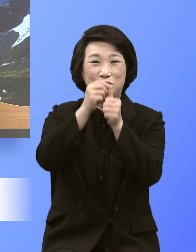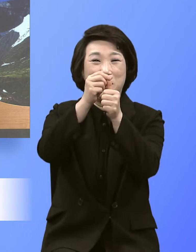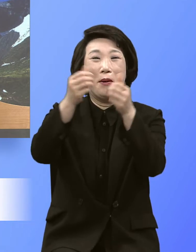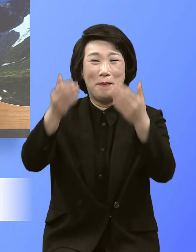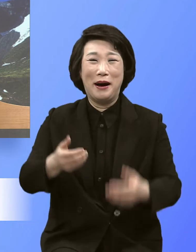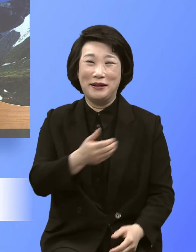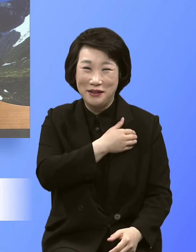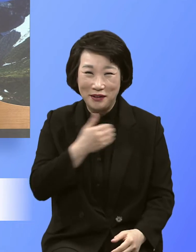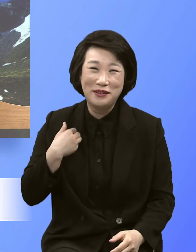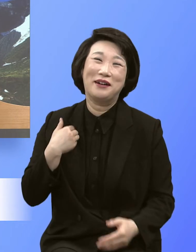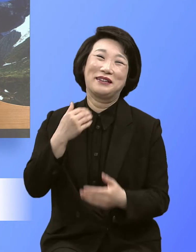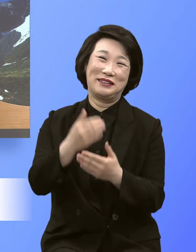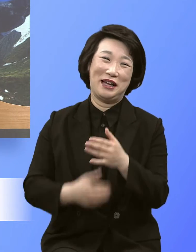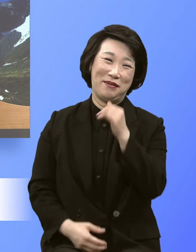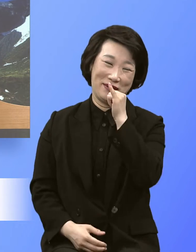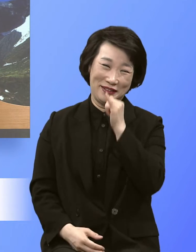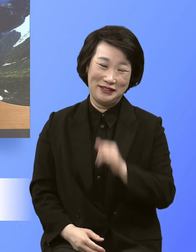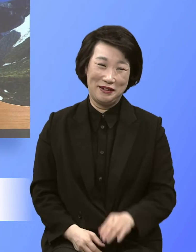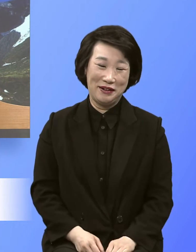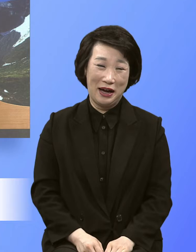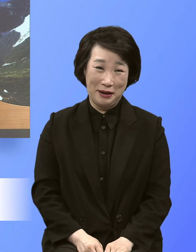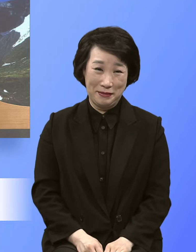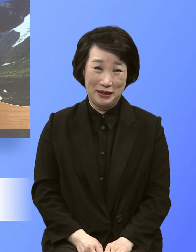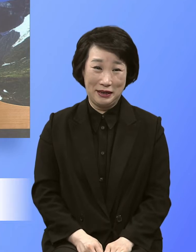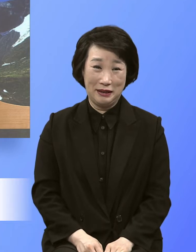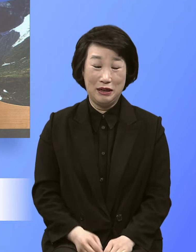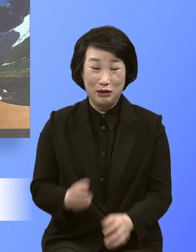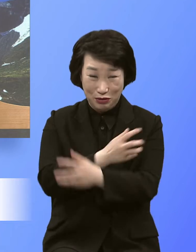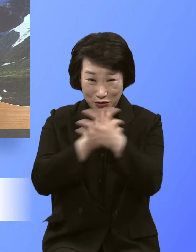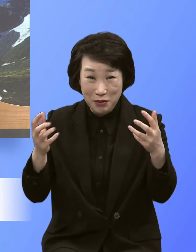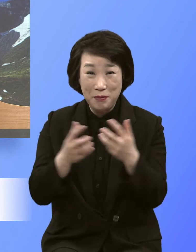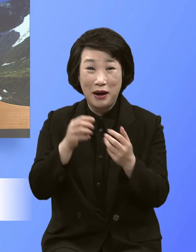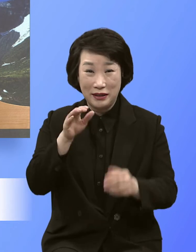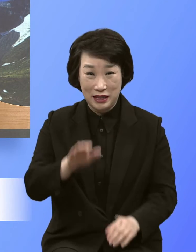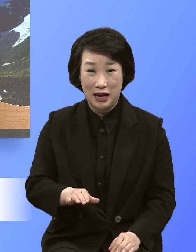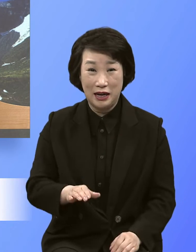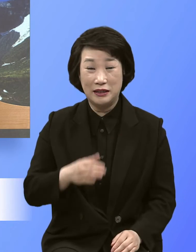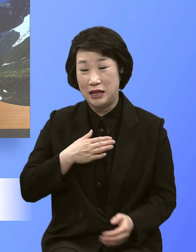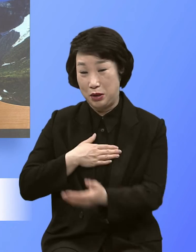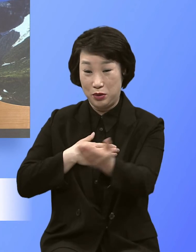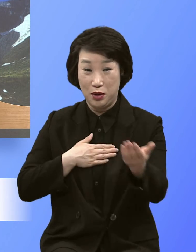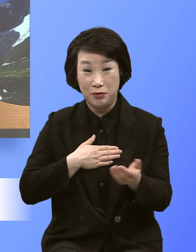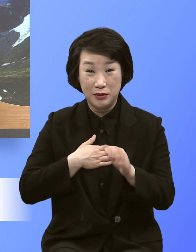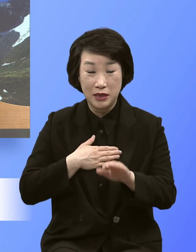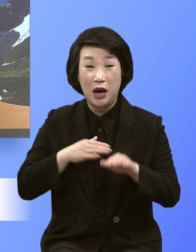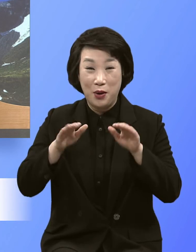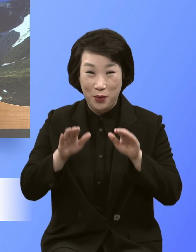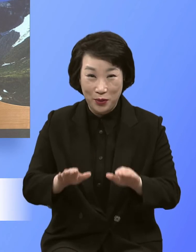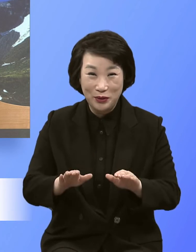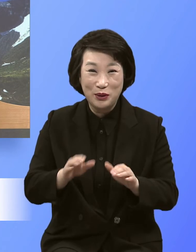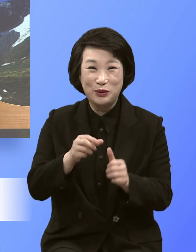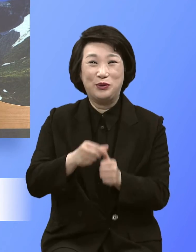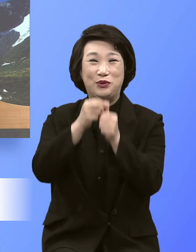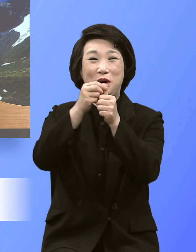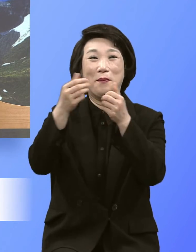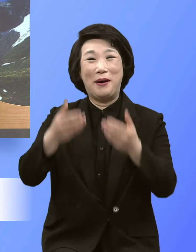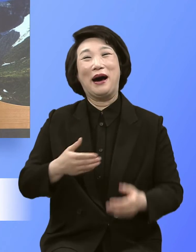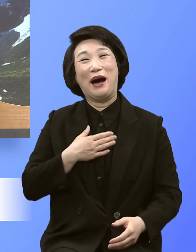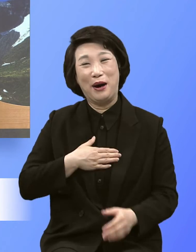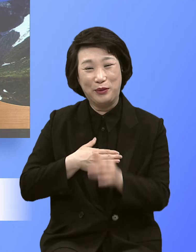구원받고도 남더라 이 말입니다. 충만하더라. 그래서 나와 여러분들이 오늘도 구원받은 줄